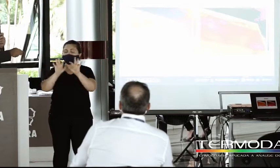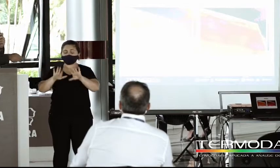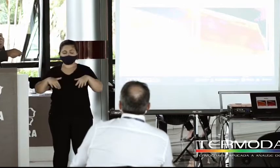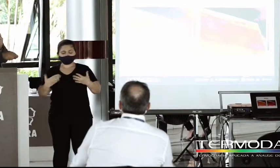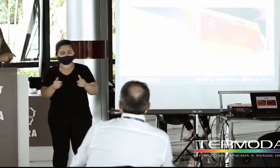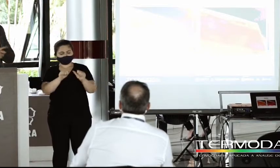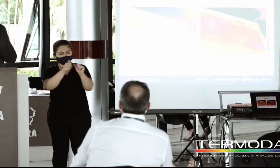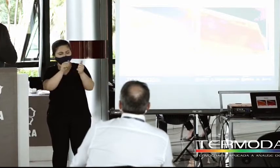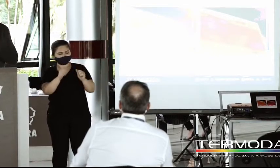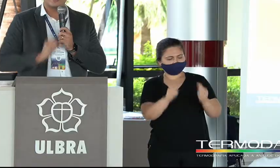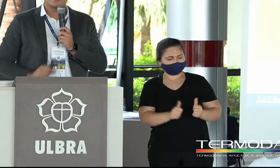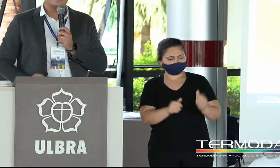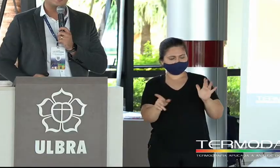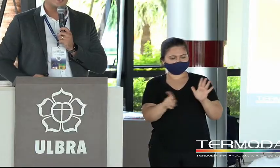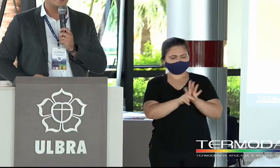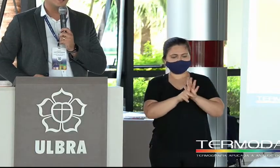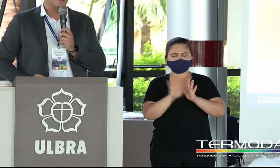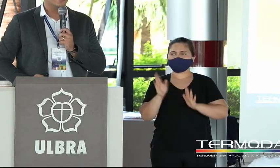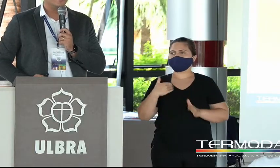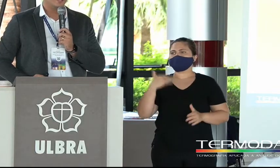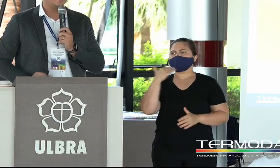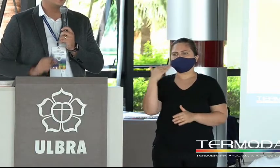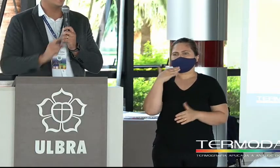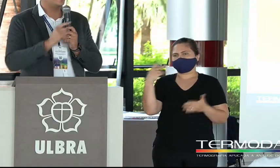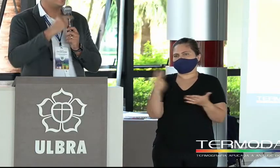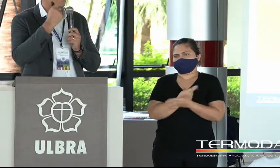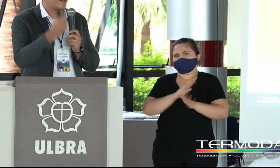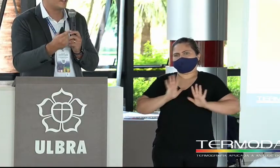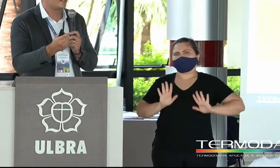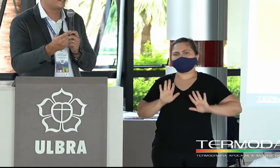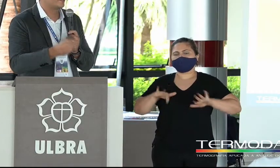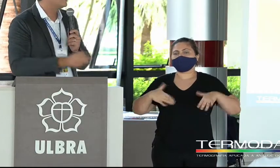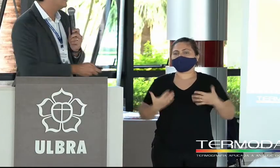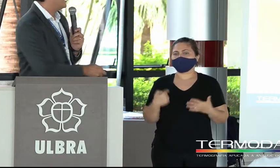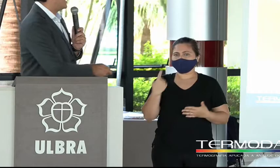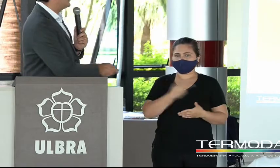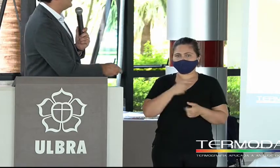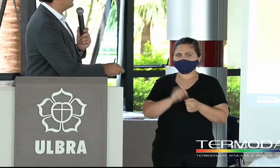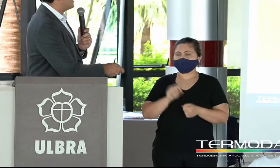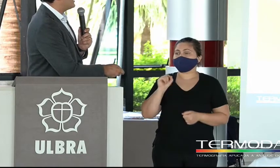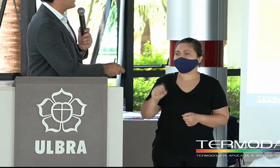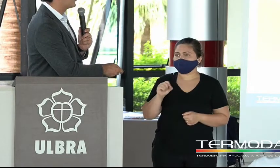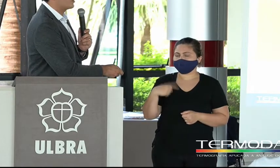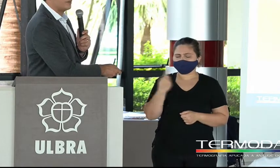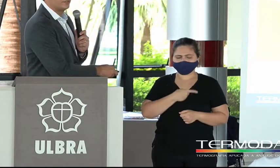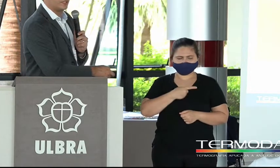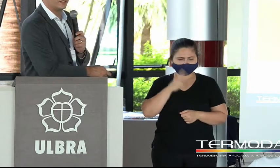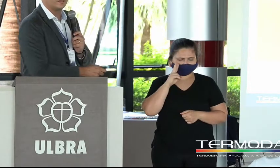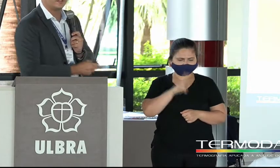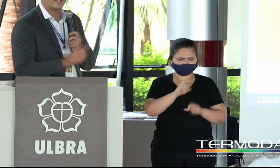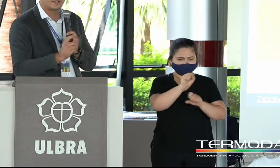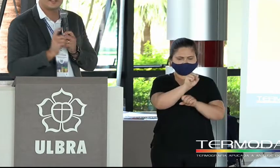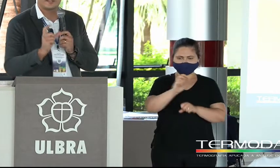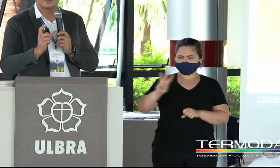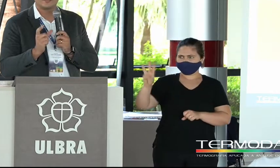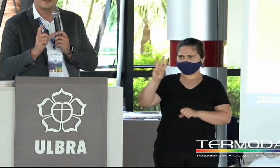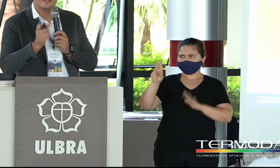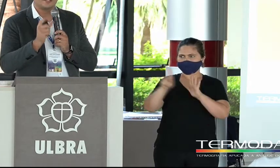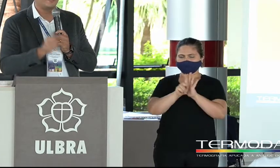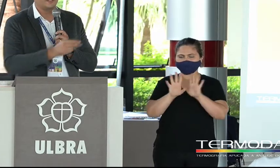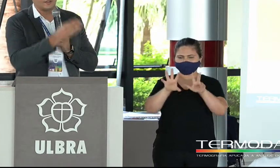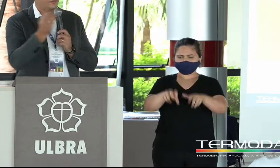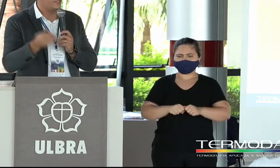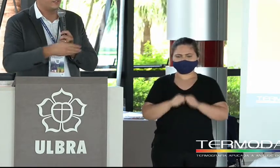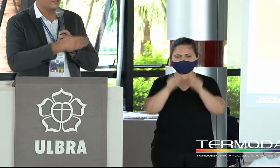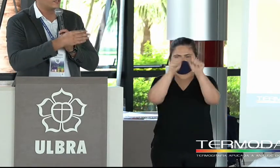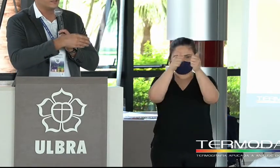essa imagem por si só ela já estaria errada. Então, o que a gente faz? A gente vai lá no software de aquisição da imagem,